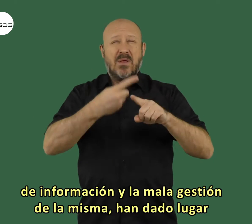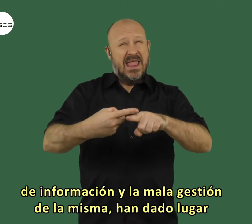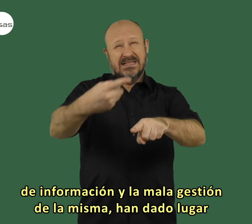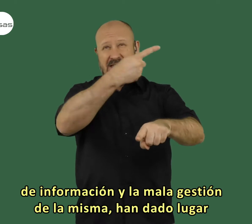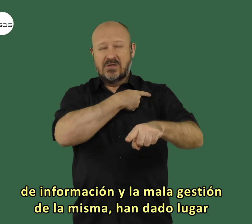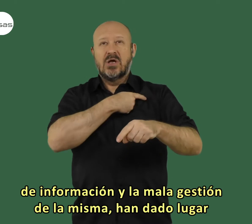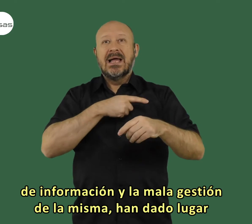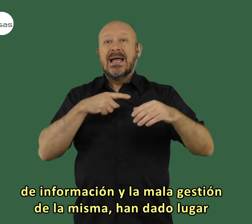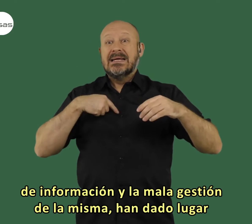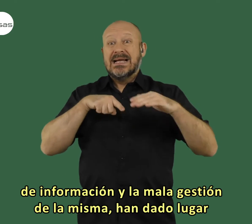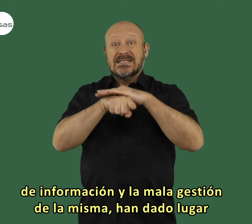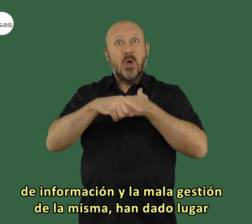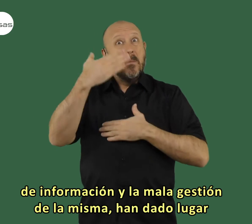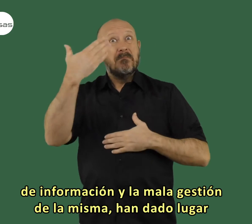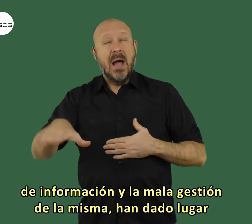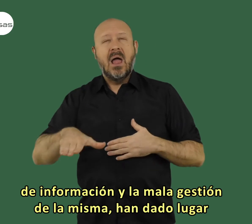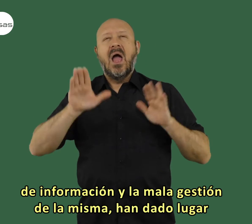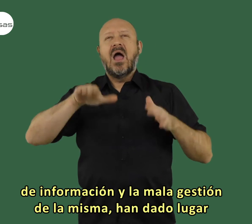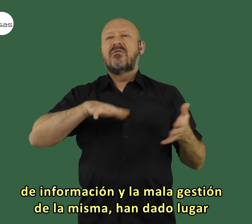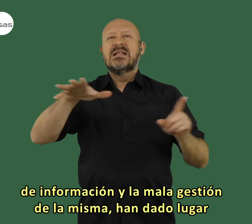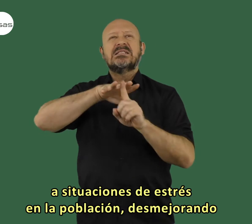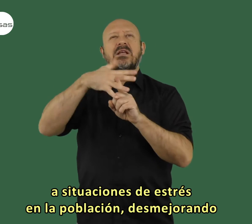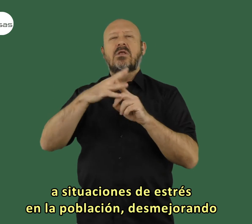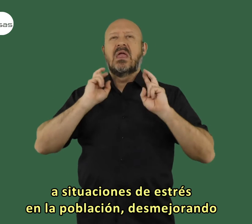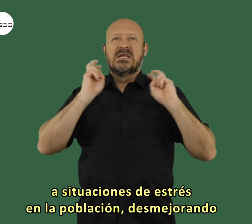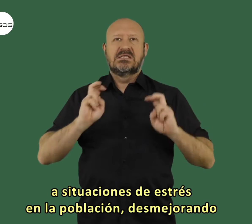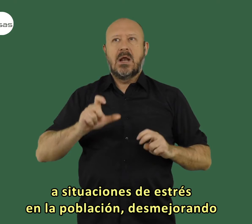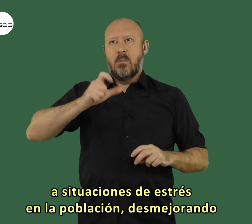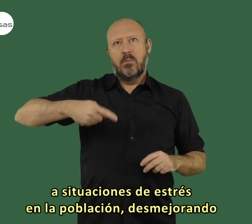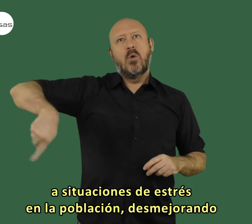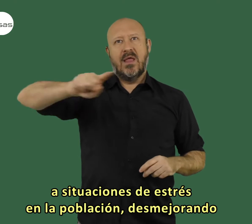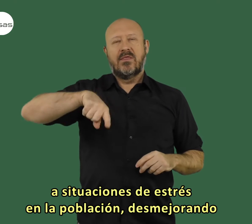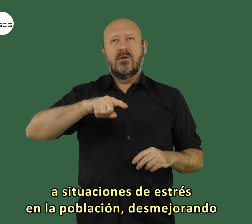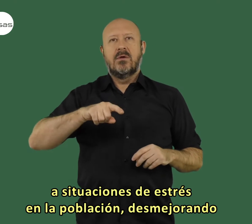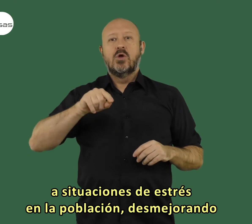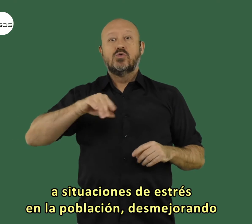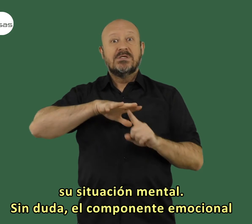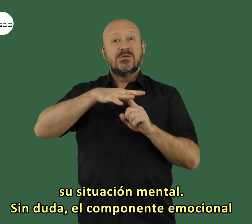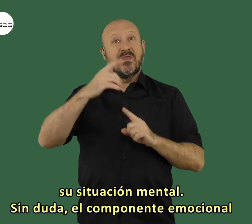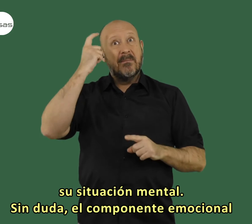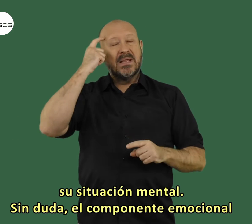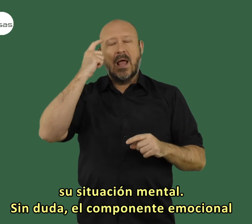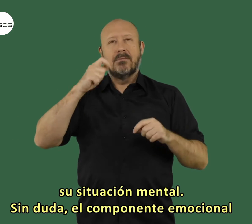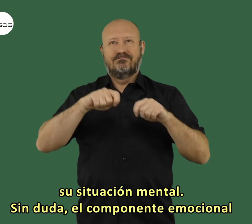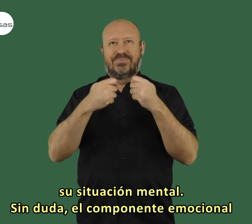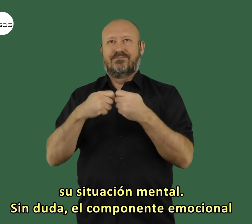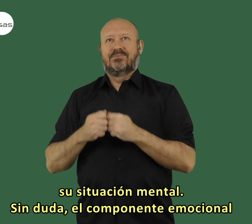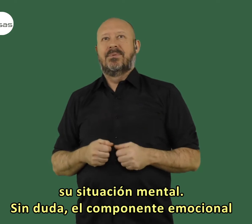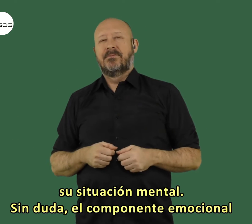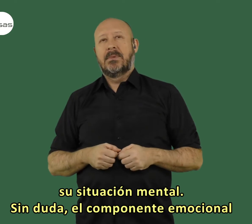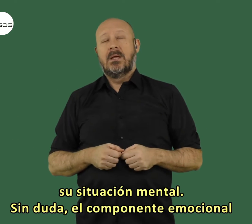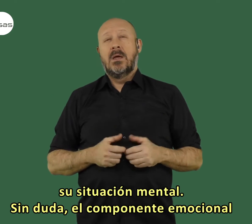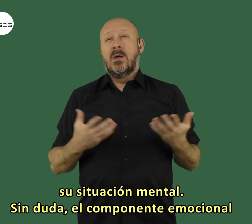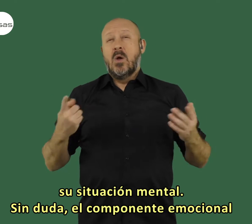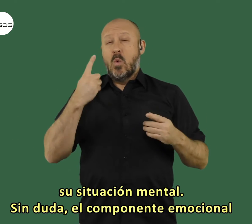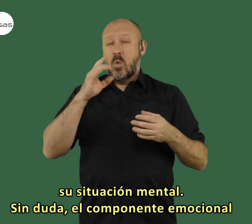exceso de información y la mala gestión de la misma ha dado lugar a situaciones de estrés en la población, desmejorando su situación mental.